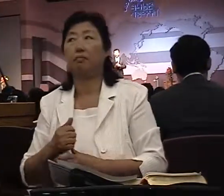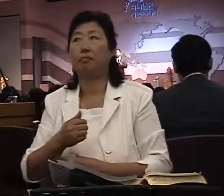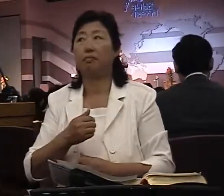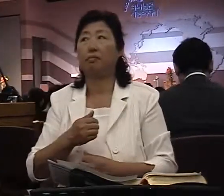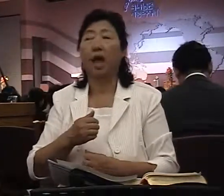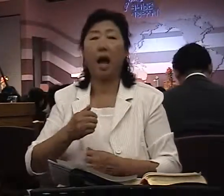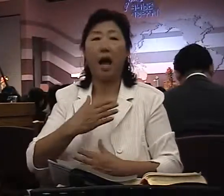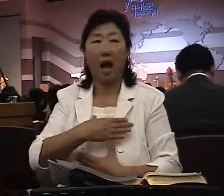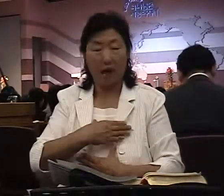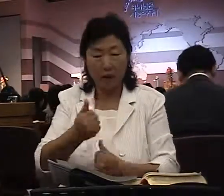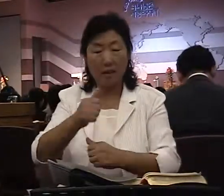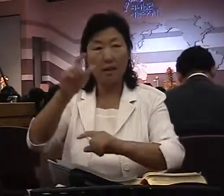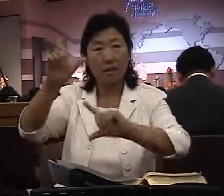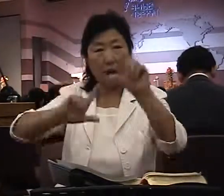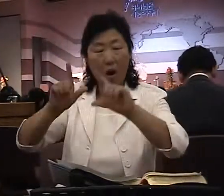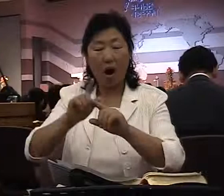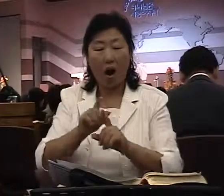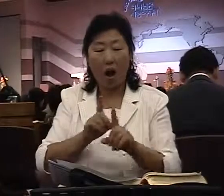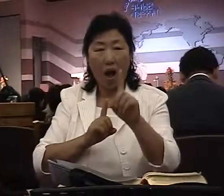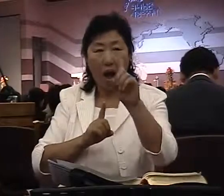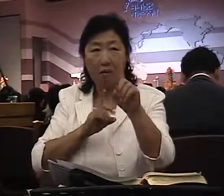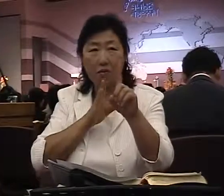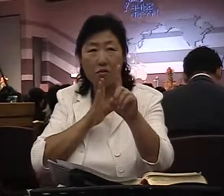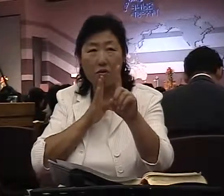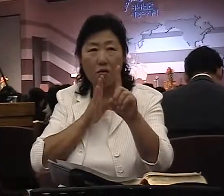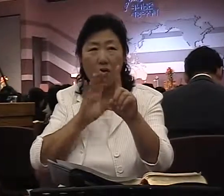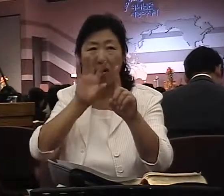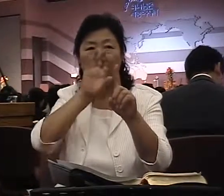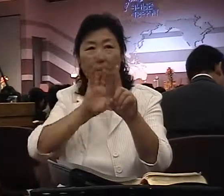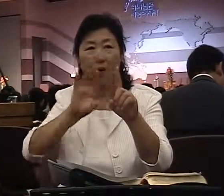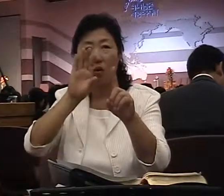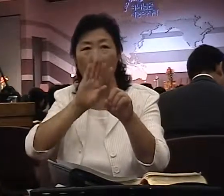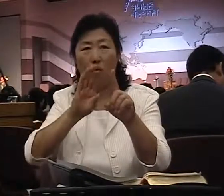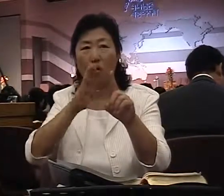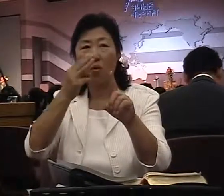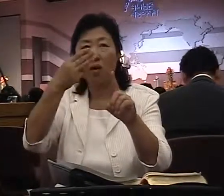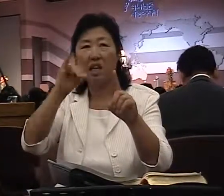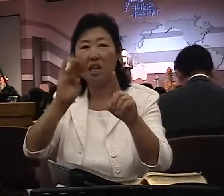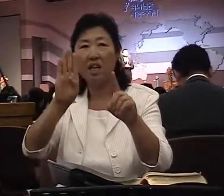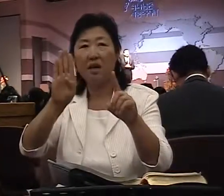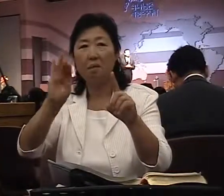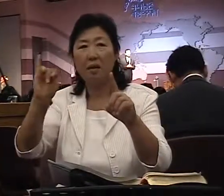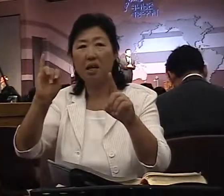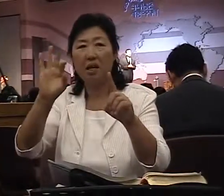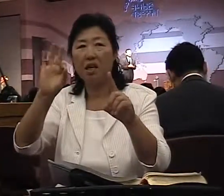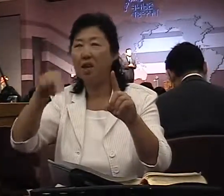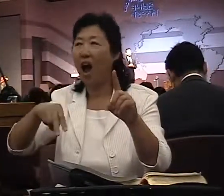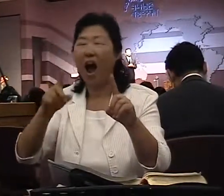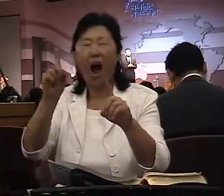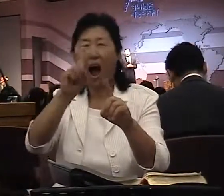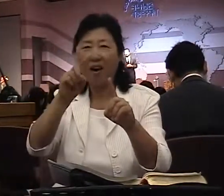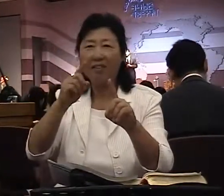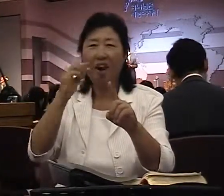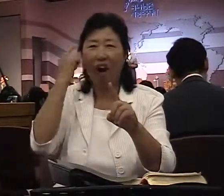상황을 한번 꼭 리뷰합니다. 아무도 안 듣는데 얼굴에 철판 깔고